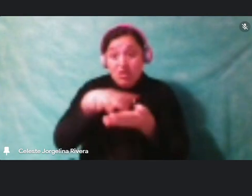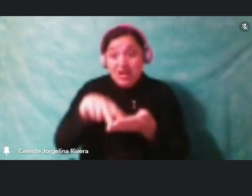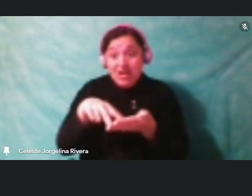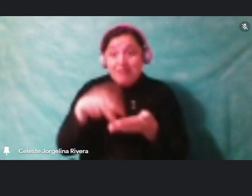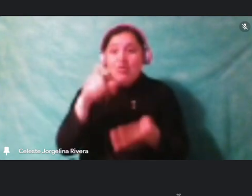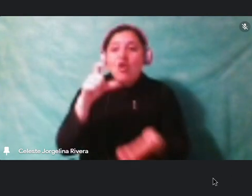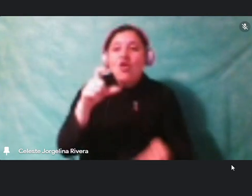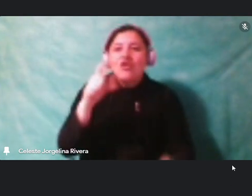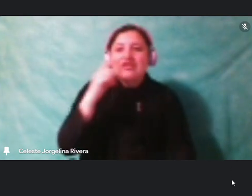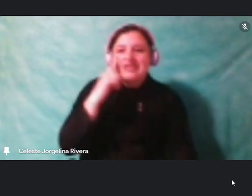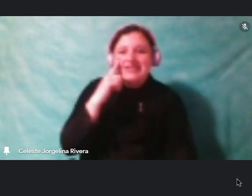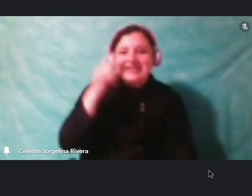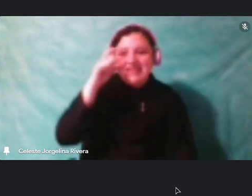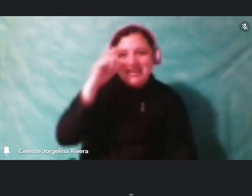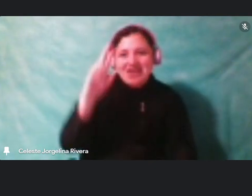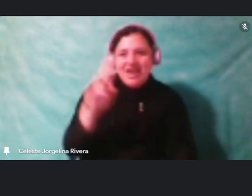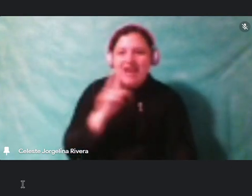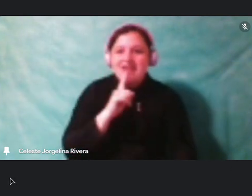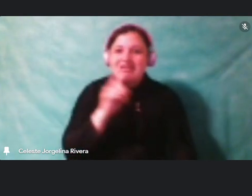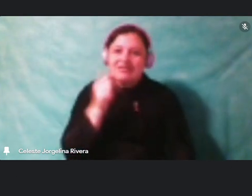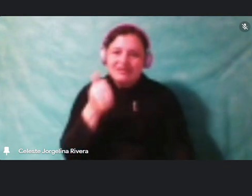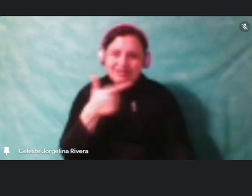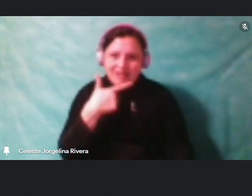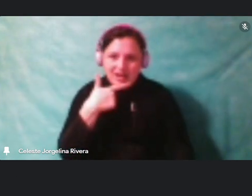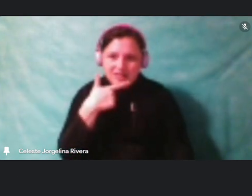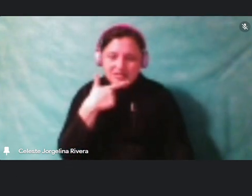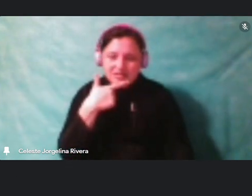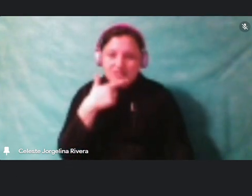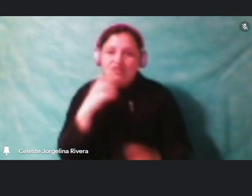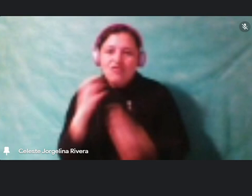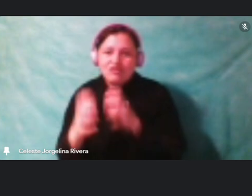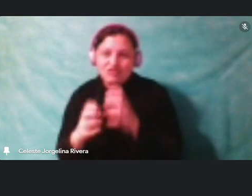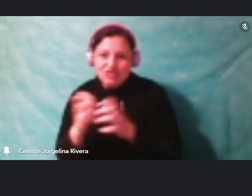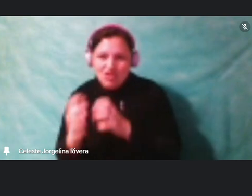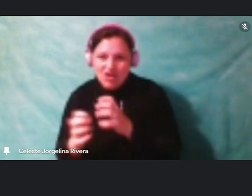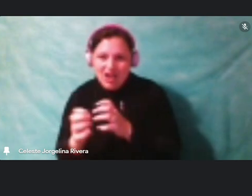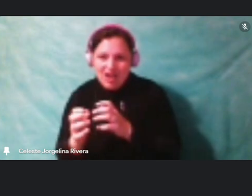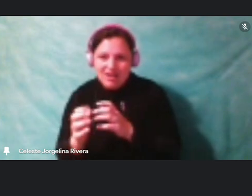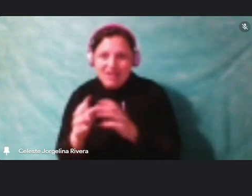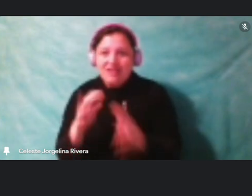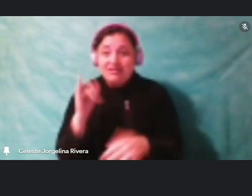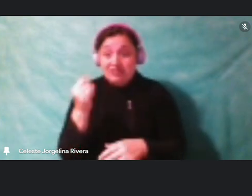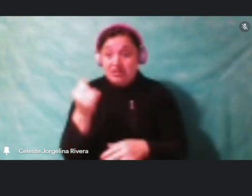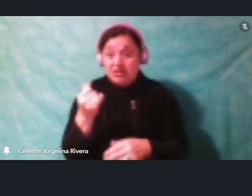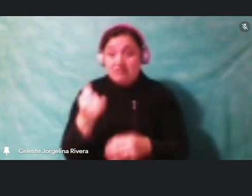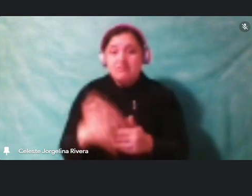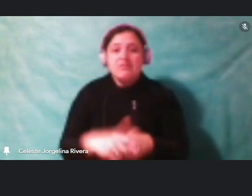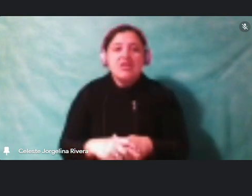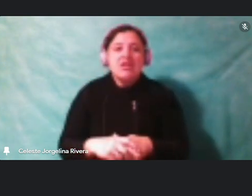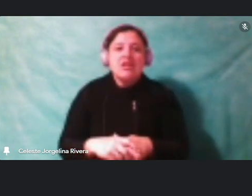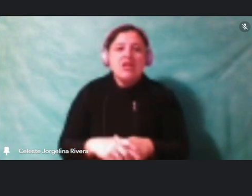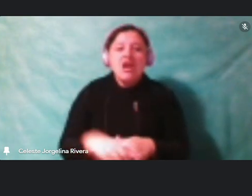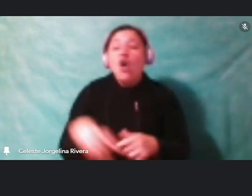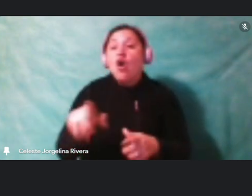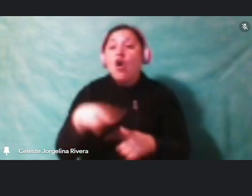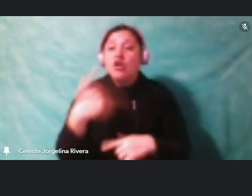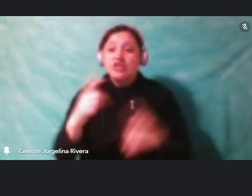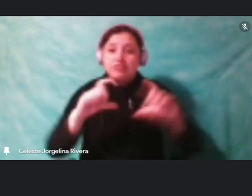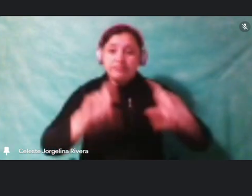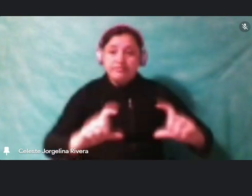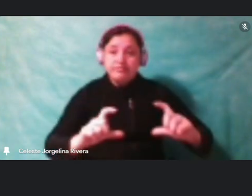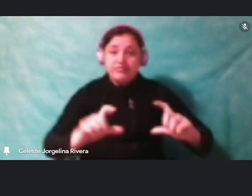Bien. Y acá tenemos such otra vez, iniciando el